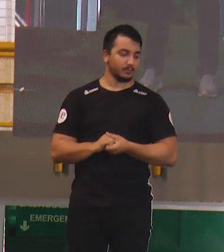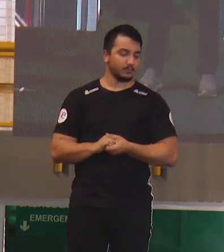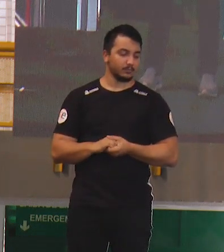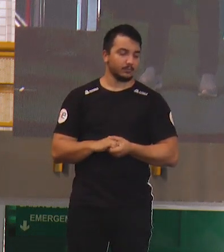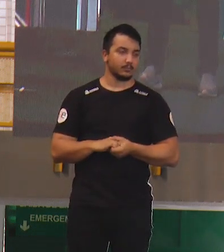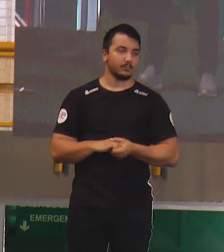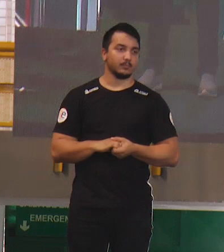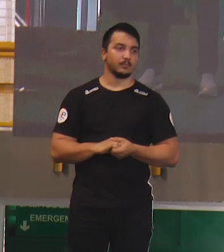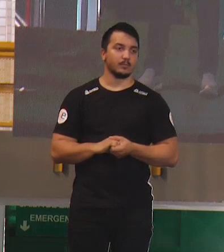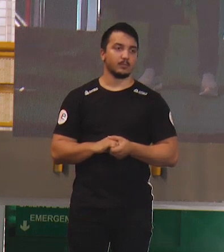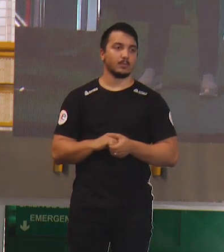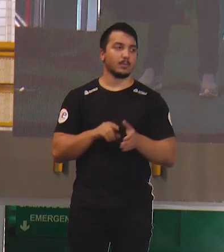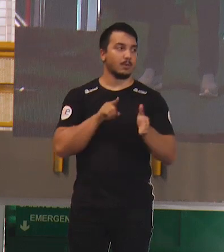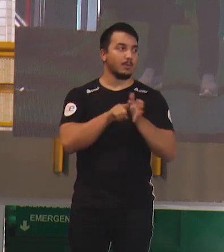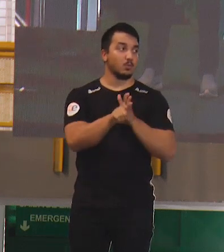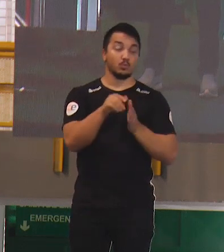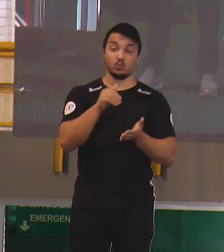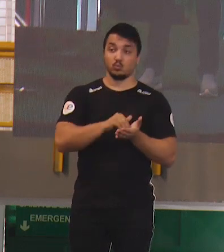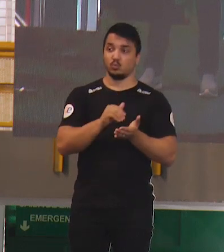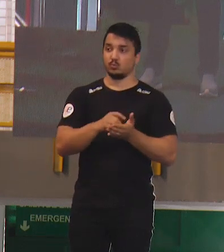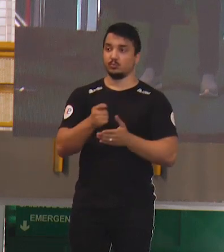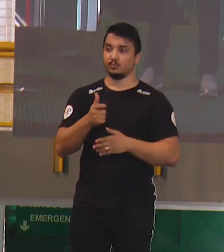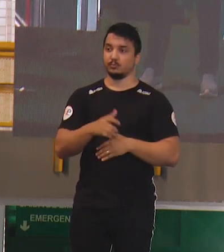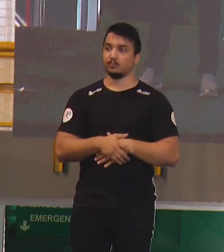Vamos lá, penúltima pergunta.